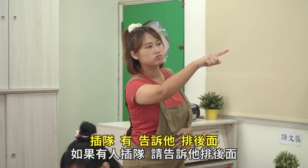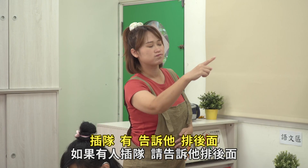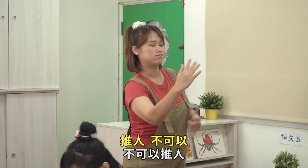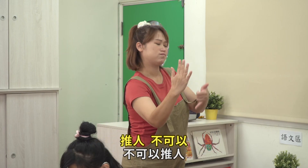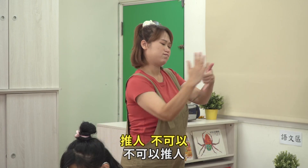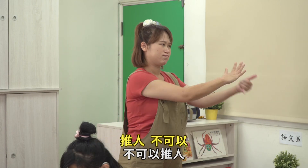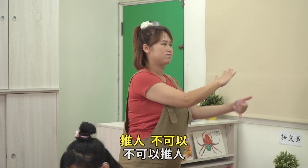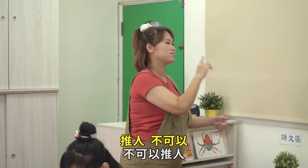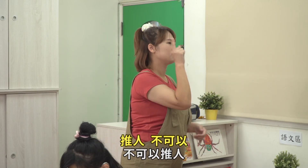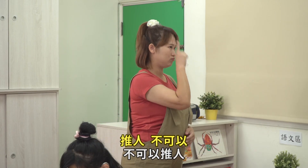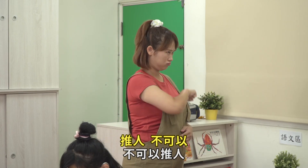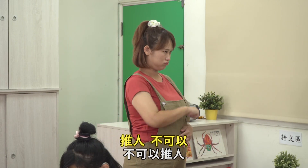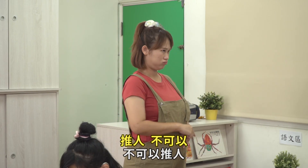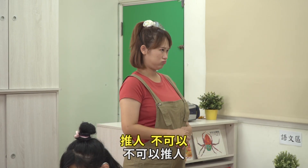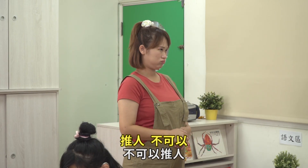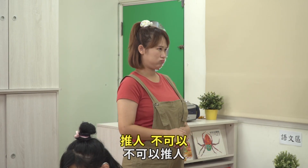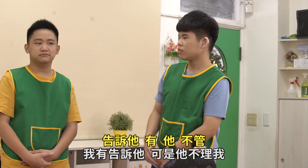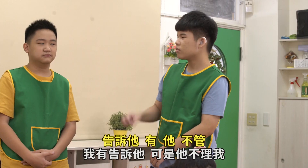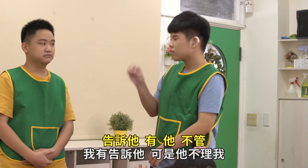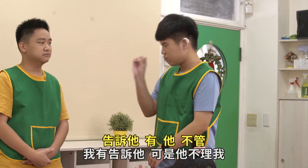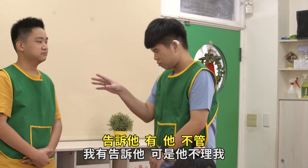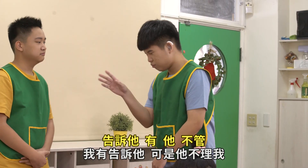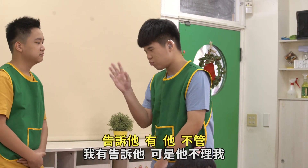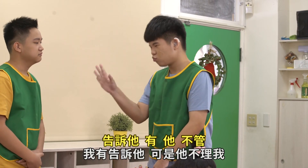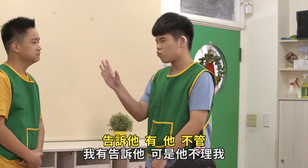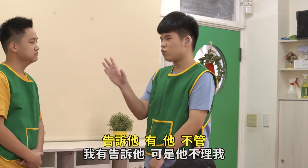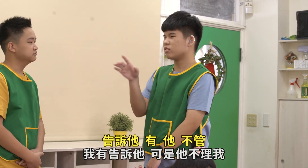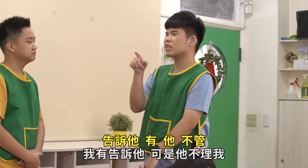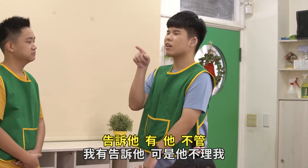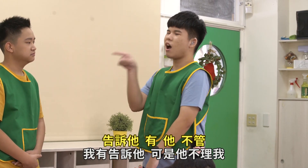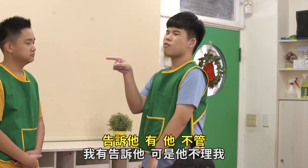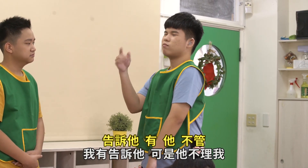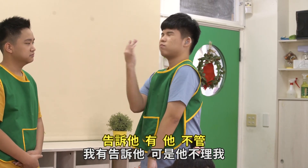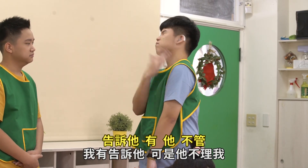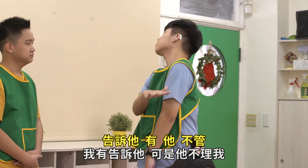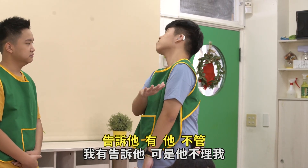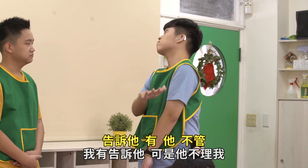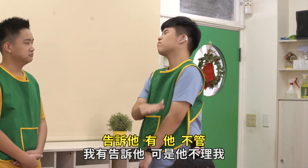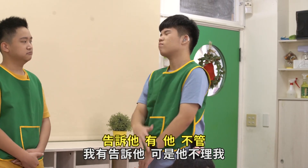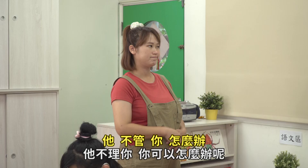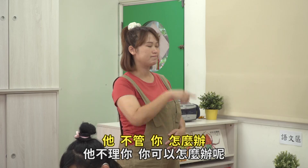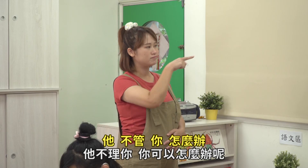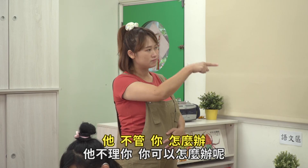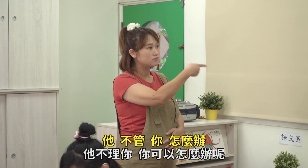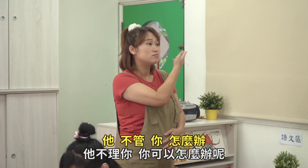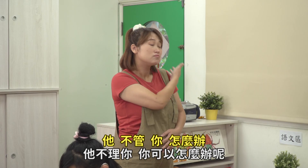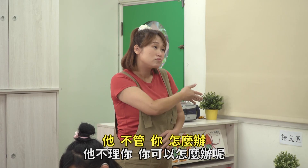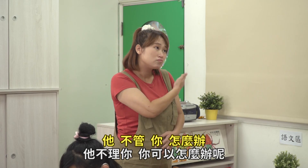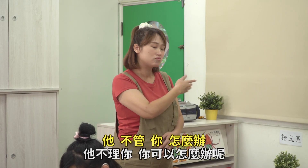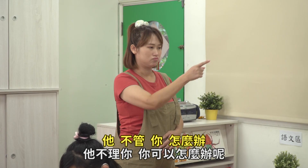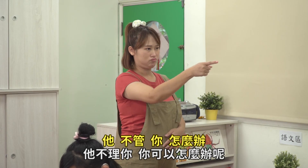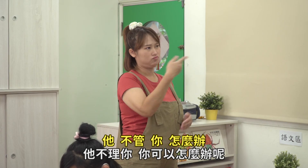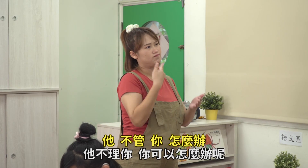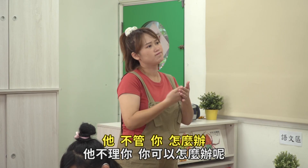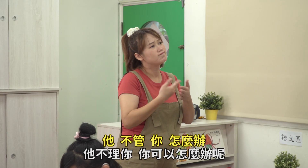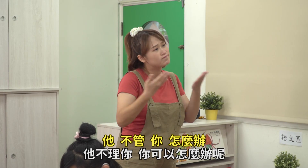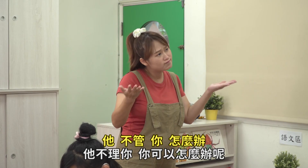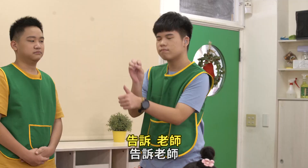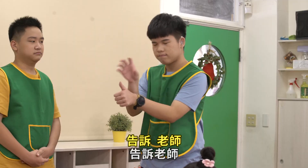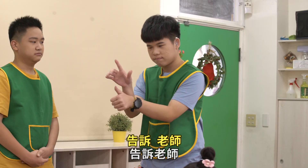后面，不可以推人。 我有告诉他，可是他不理我。 他不理你，你可以怎么办呢？